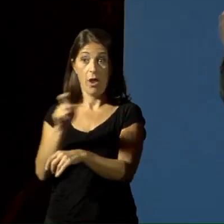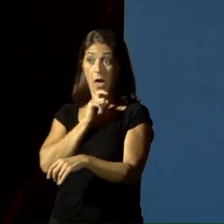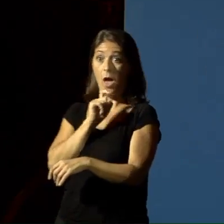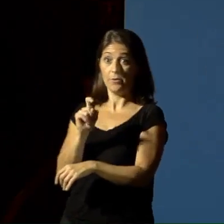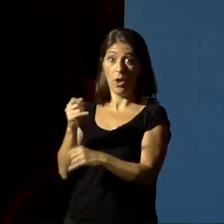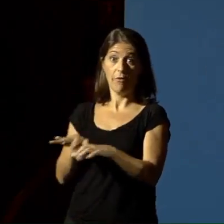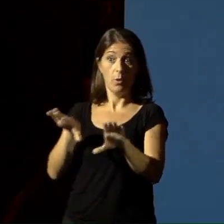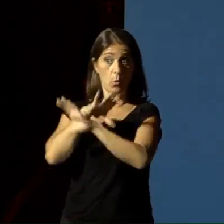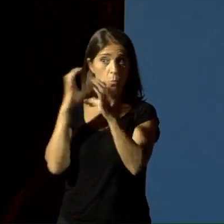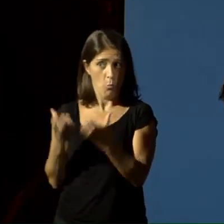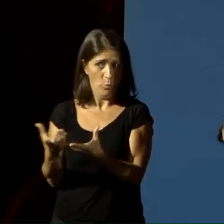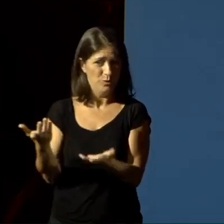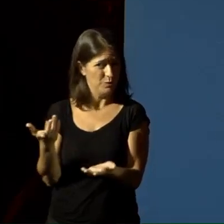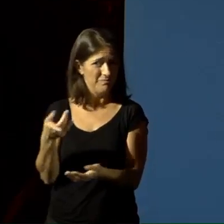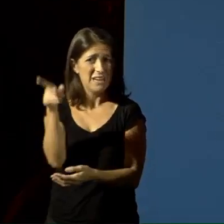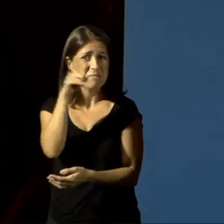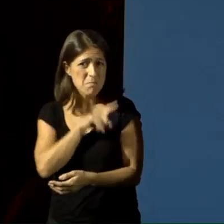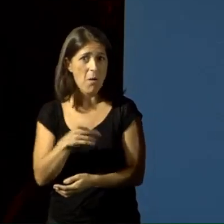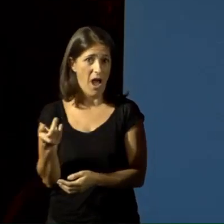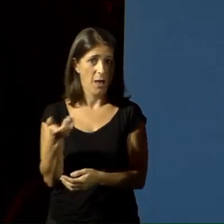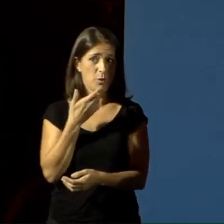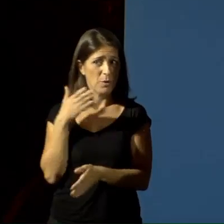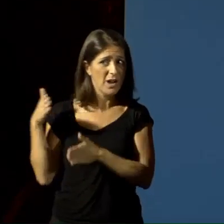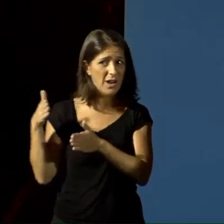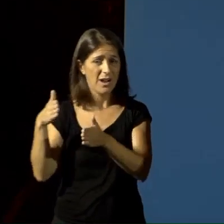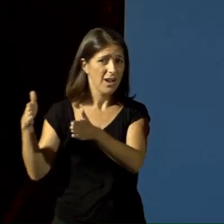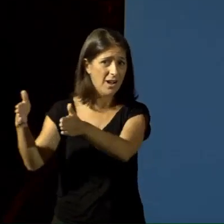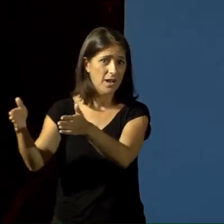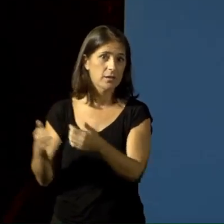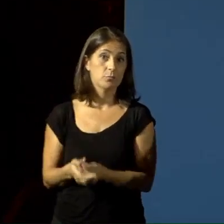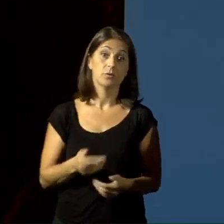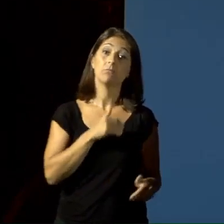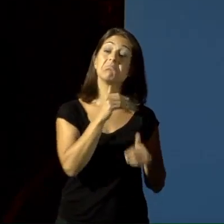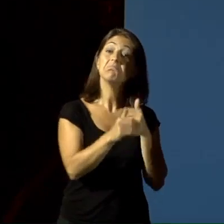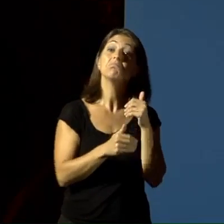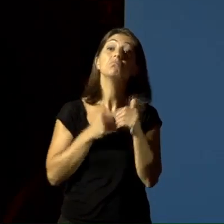que o mundo vai acabar mal se sigues por ese camiño. O proceso